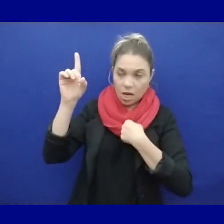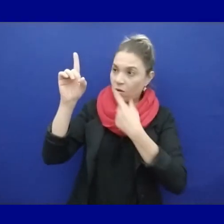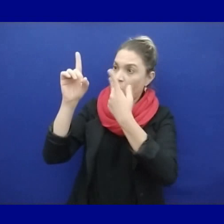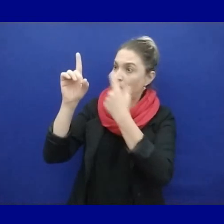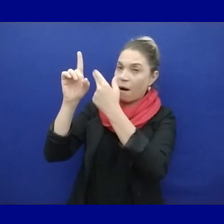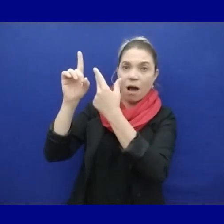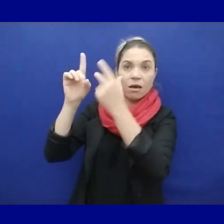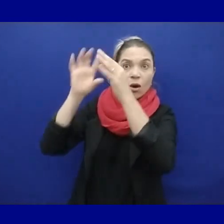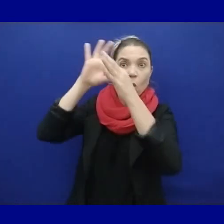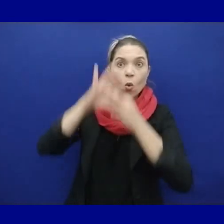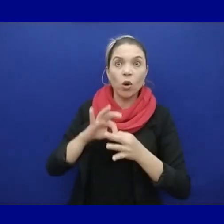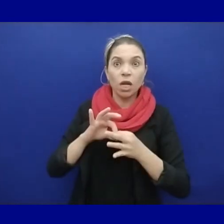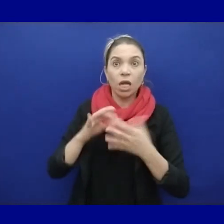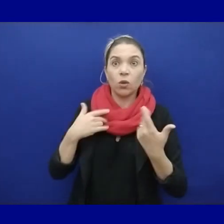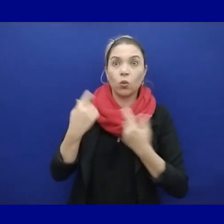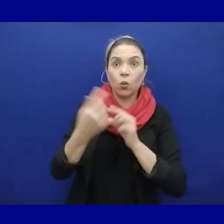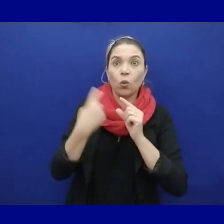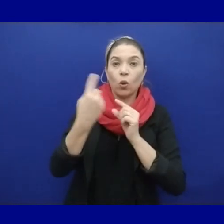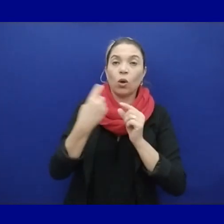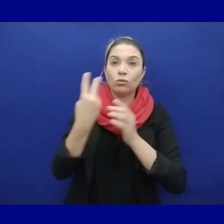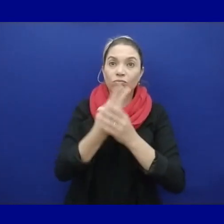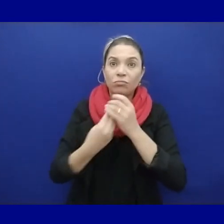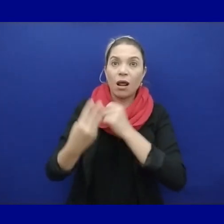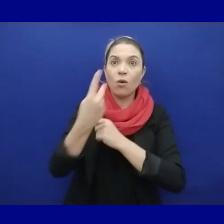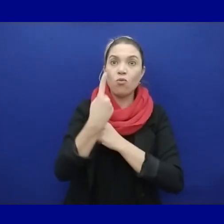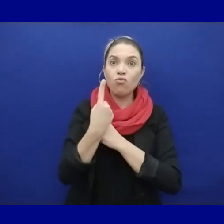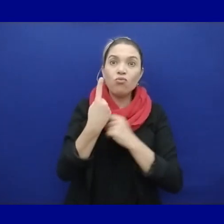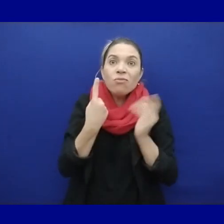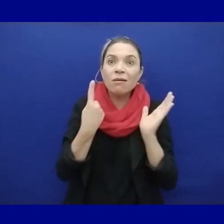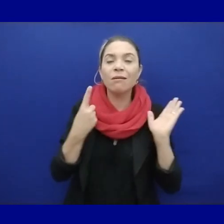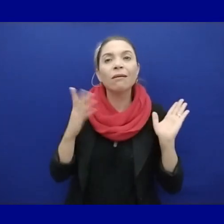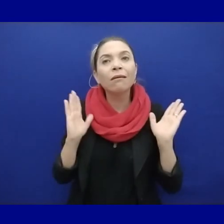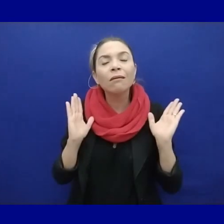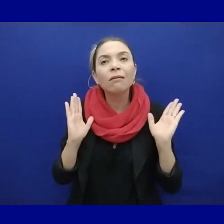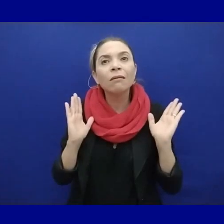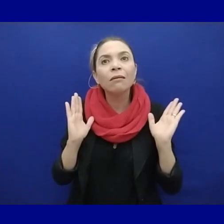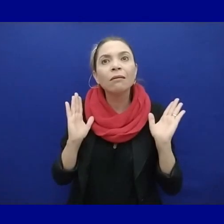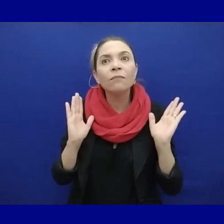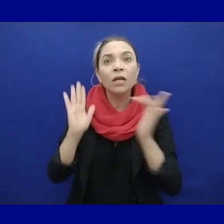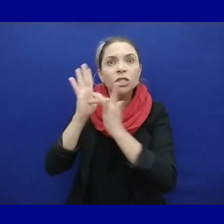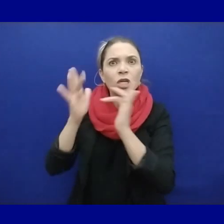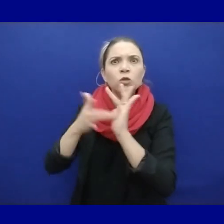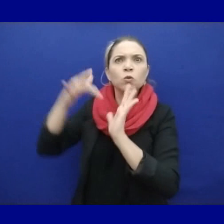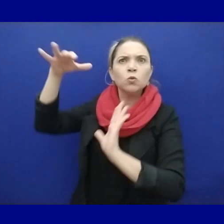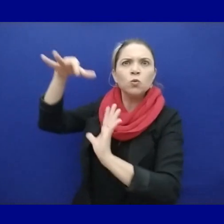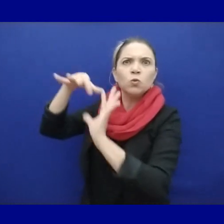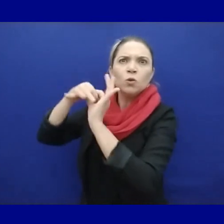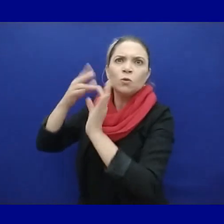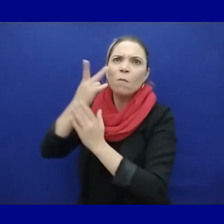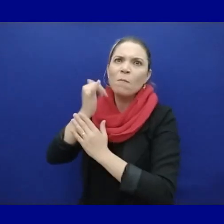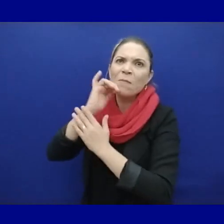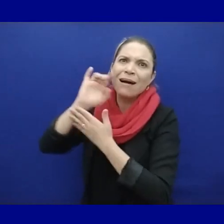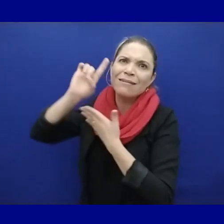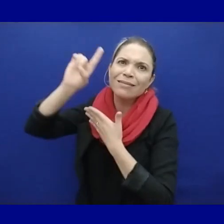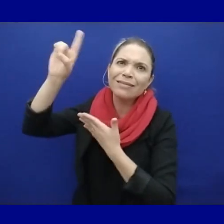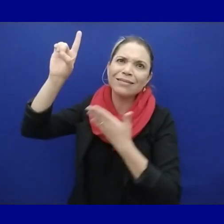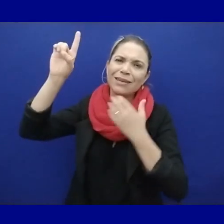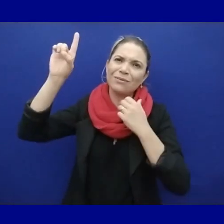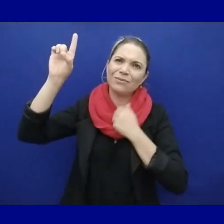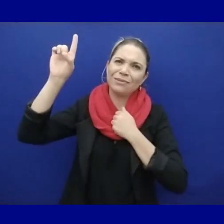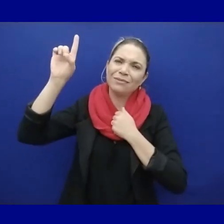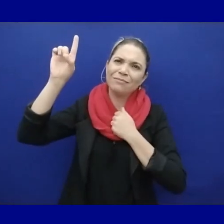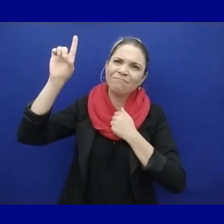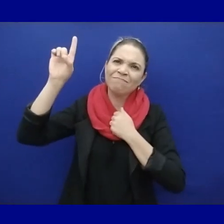Deus estendeu a mão dele na pessoa de Jesus. E Jesus, que é o Pai, um com o Pai, é a prova de